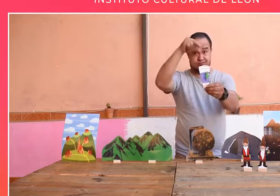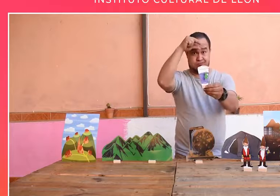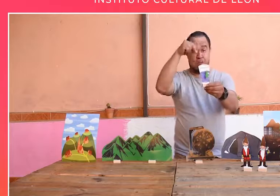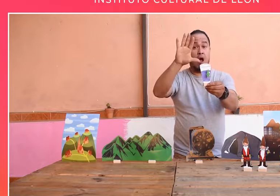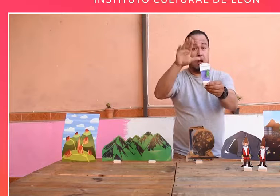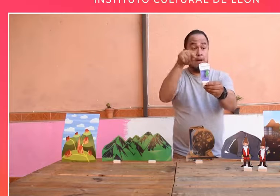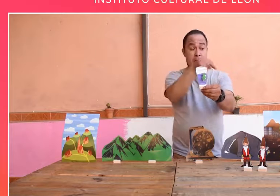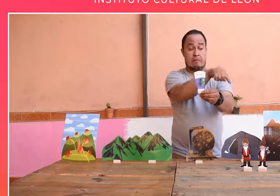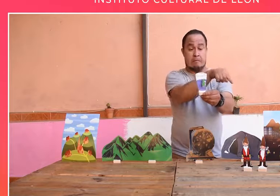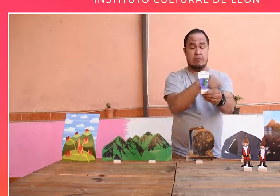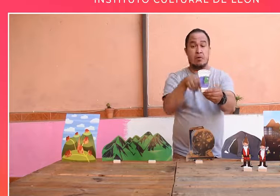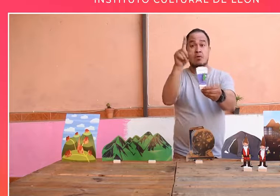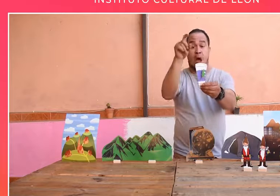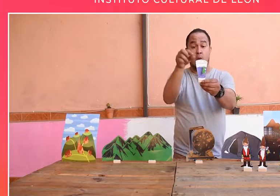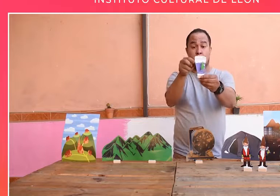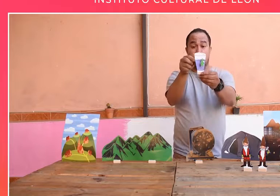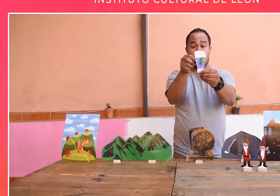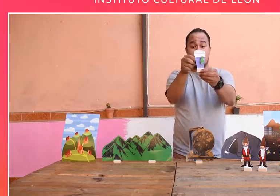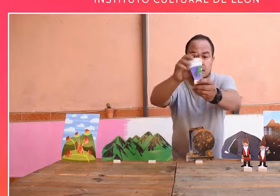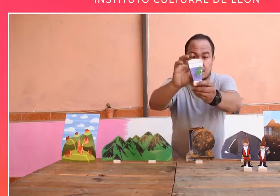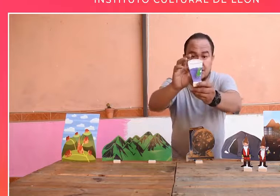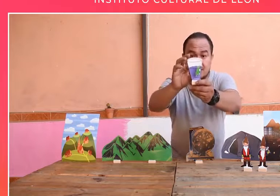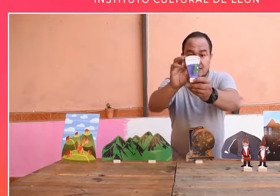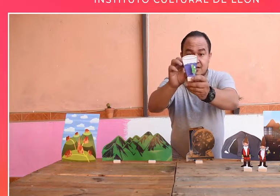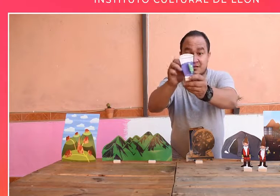sol. Y todo estaba muy bien.